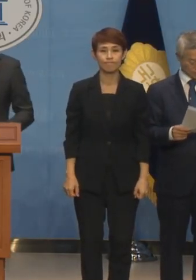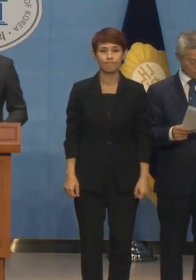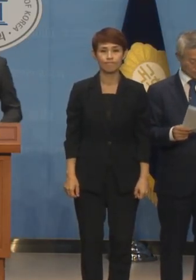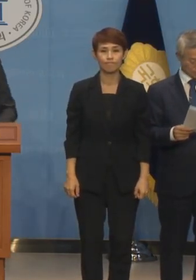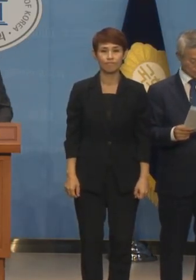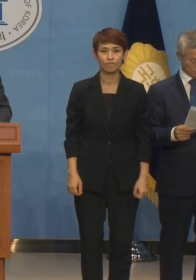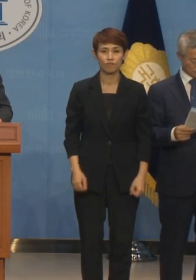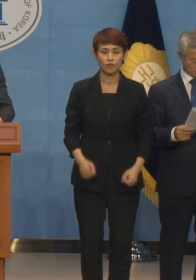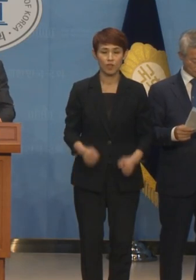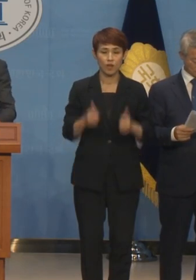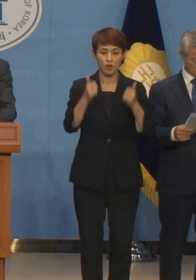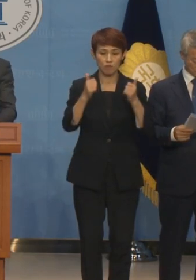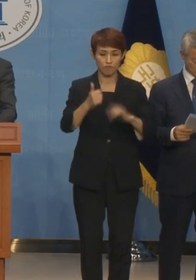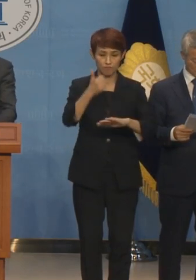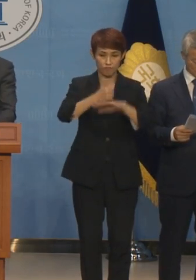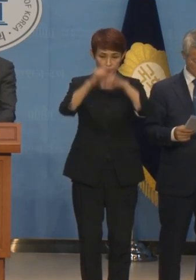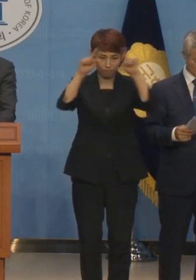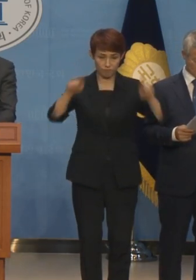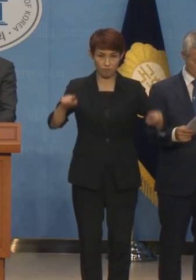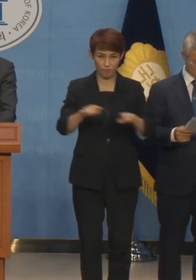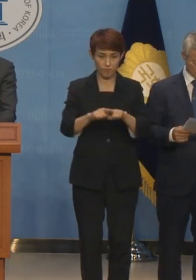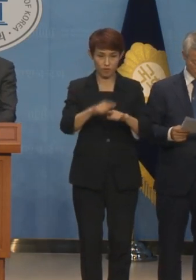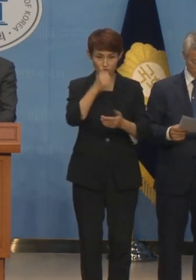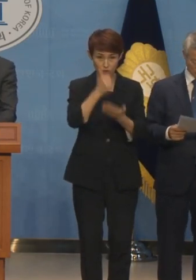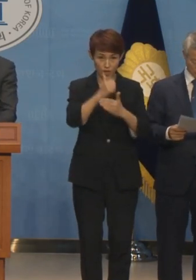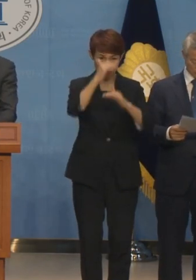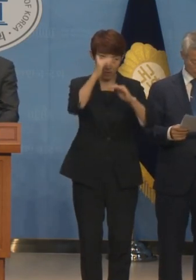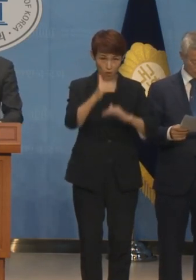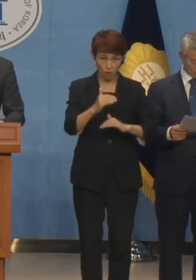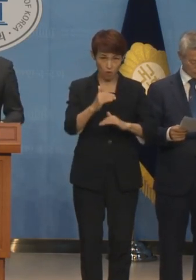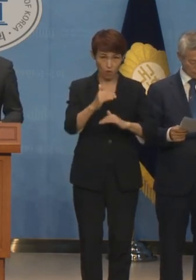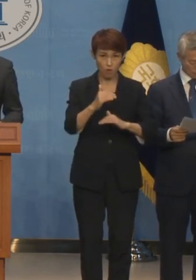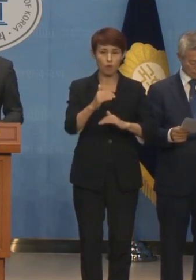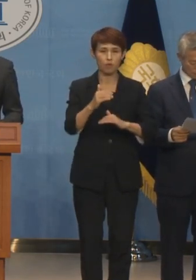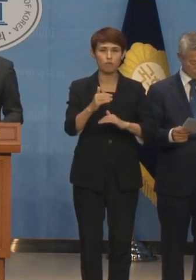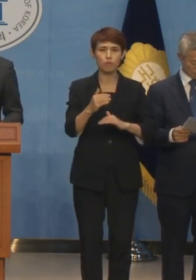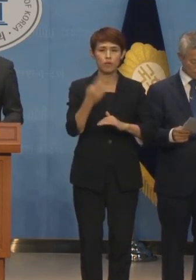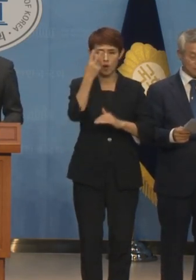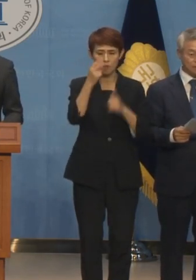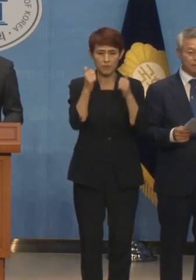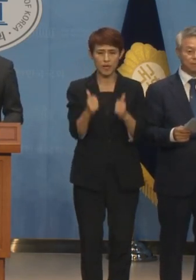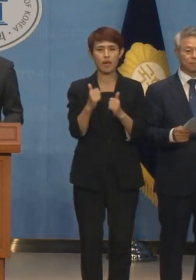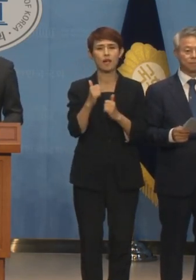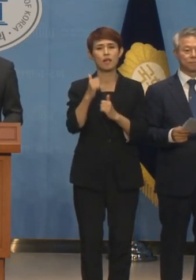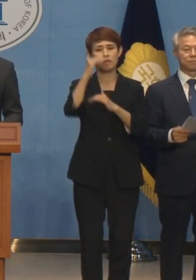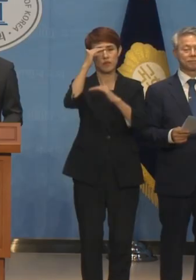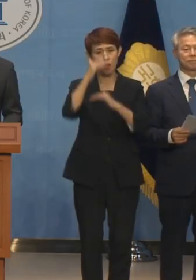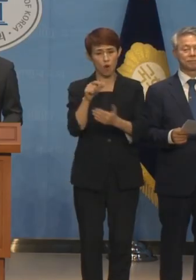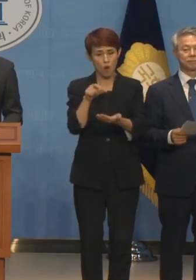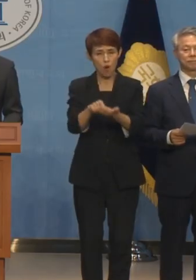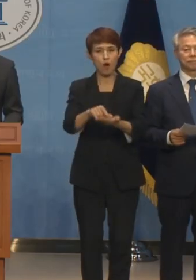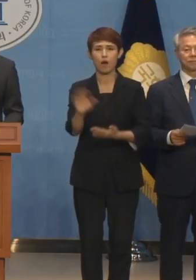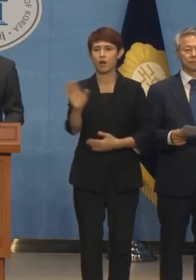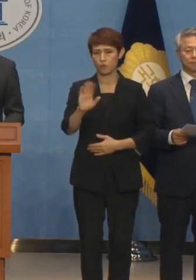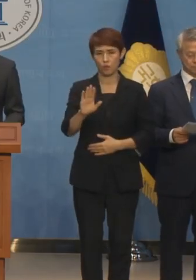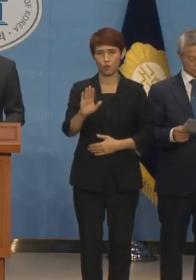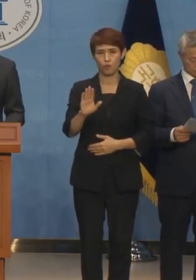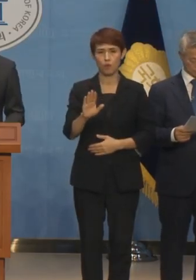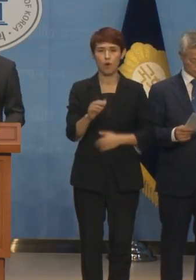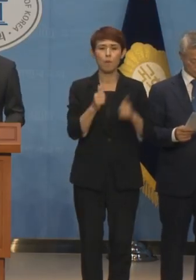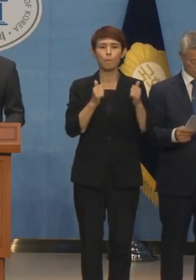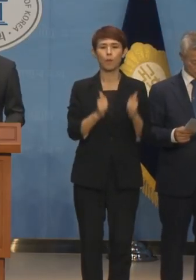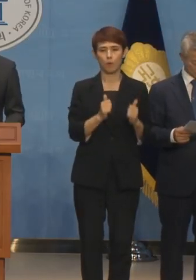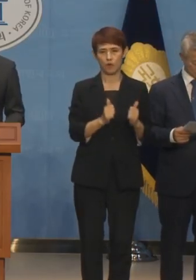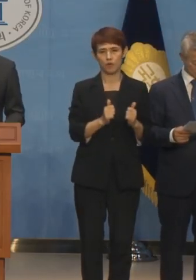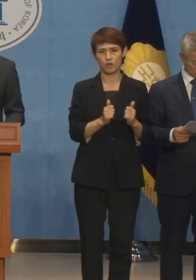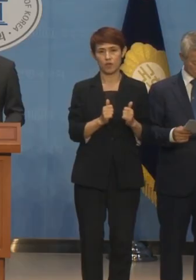이러한 판결문의 범죄 사실은 위 보도와 같이 검찰 주장이 담긴 범죄 사실이 아니라 법원이